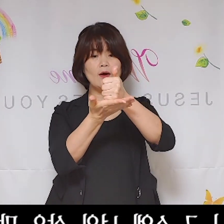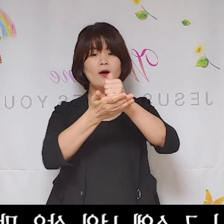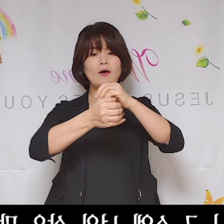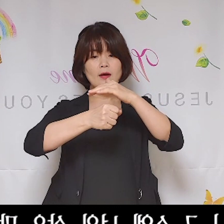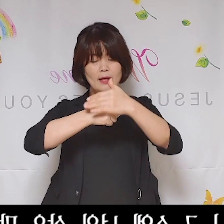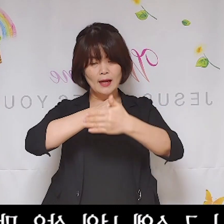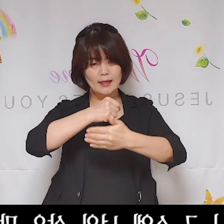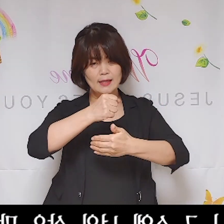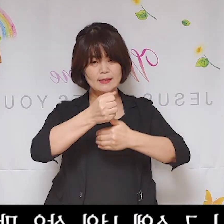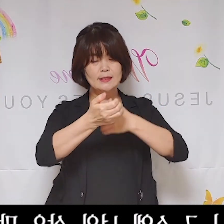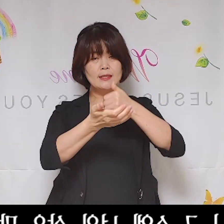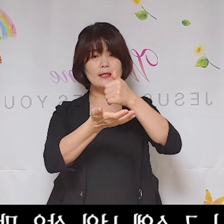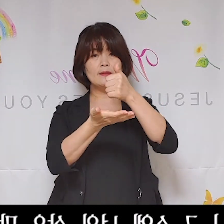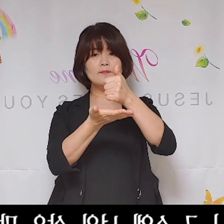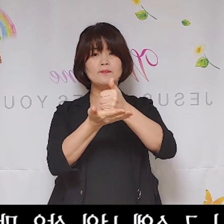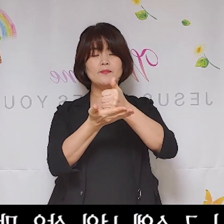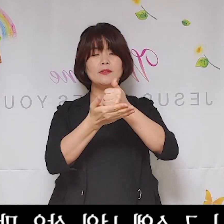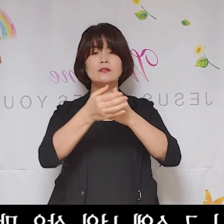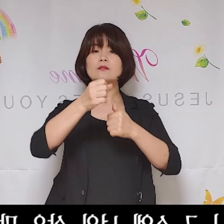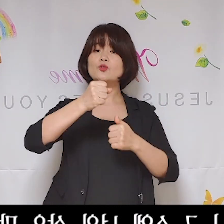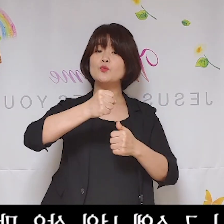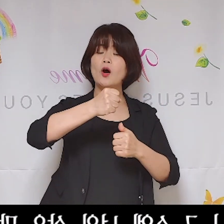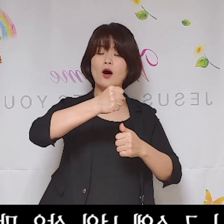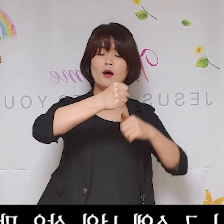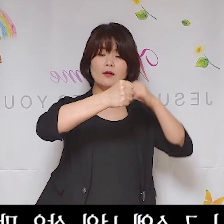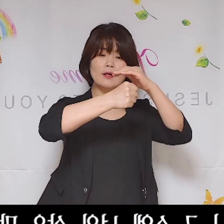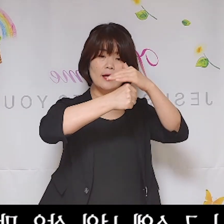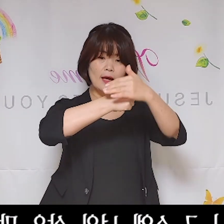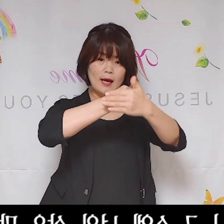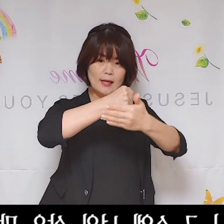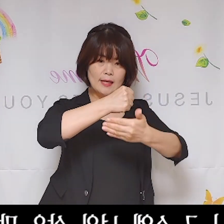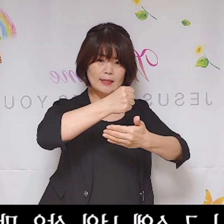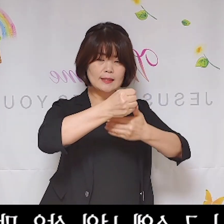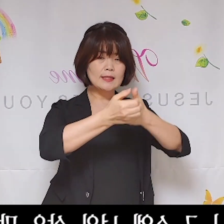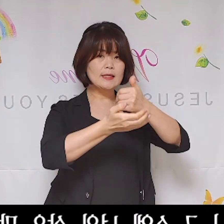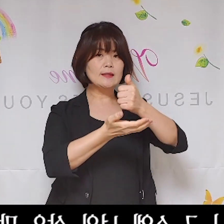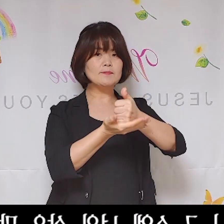그죠? 하나님, 주먹, 하나님.